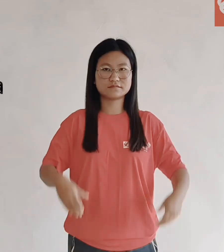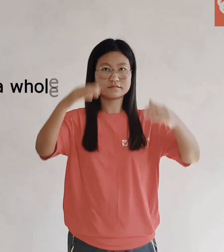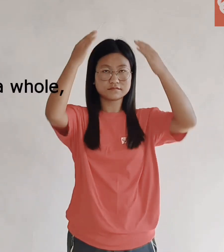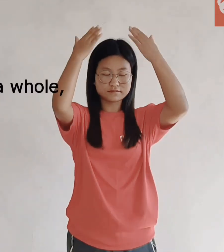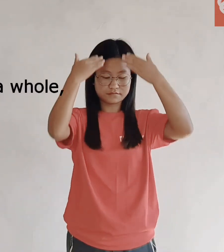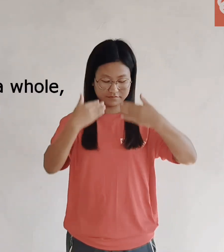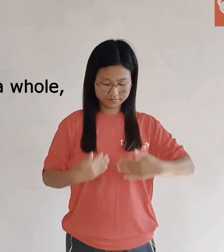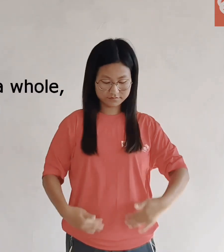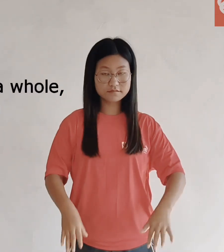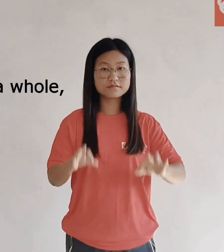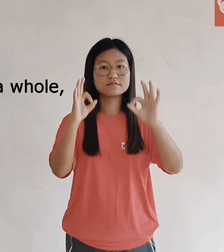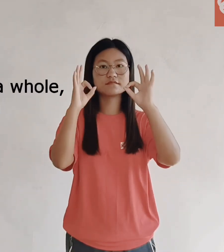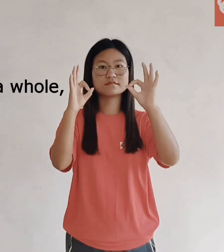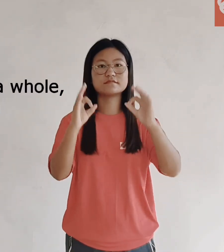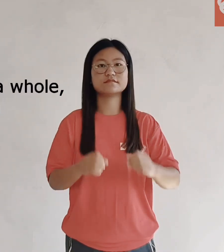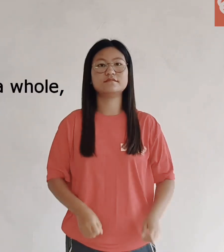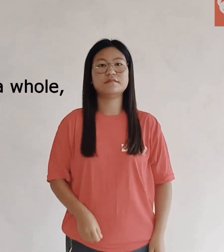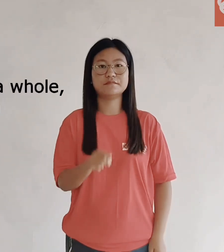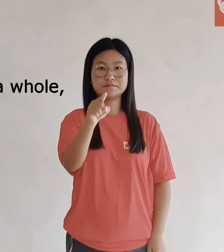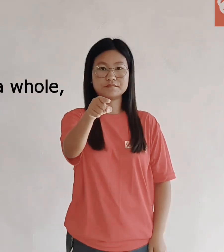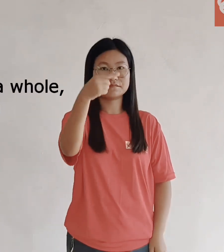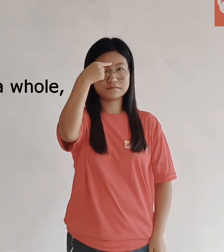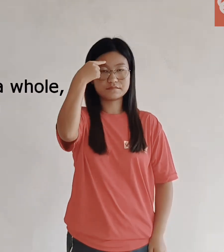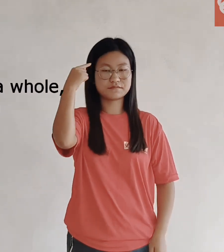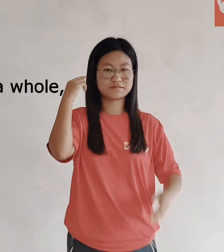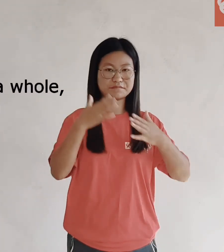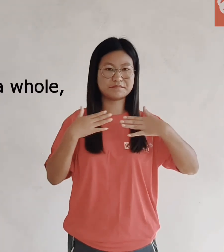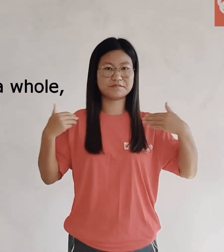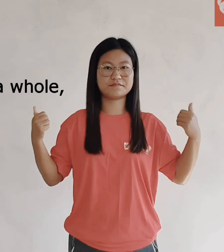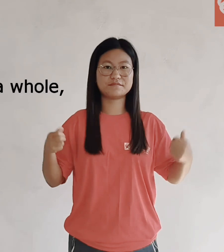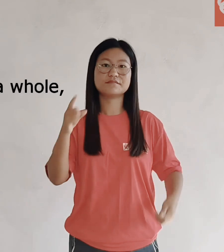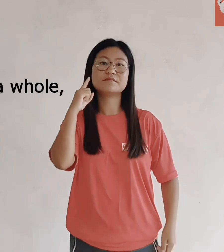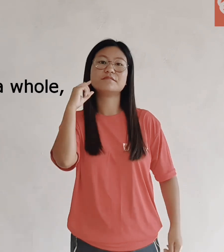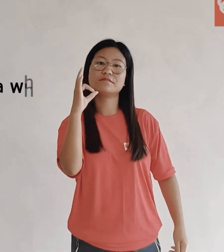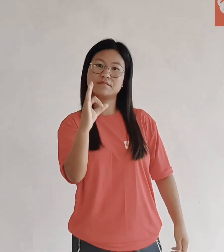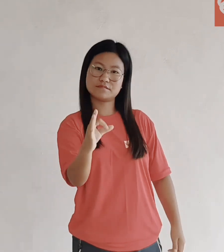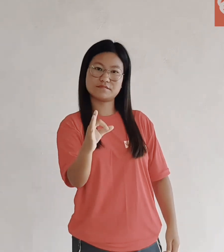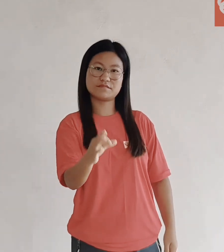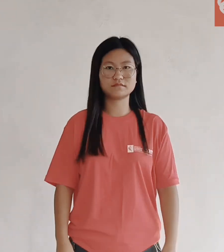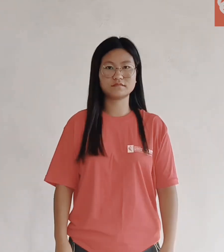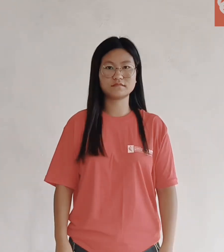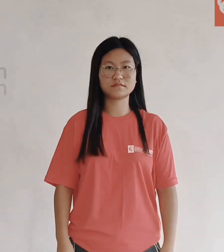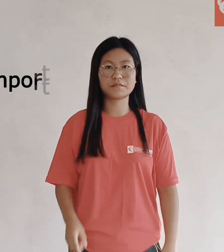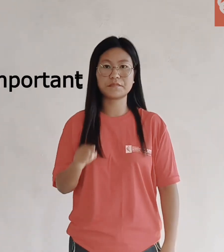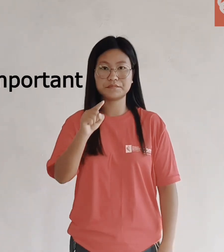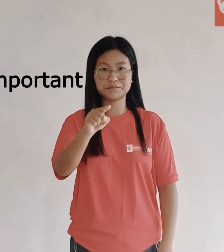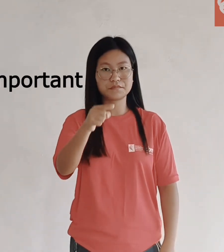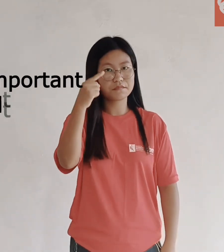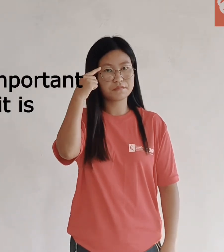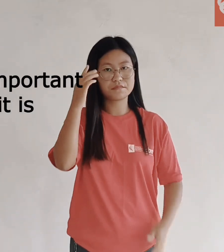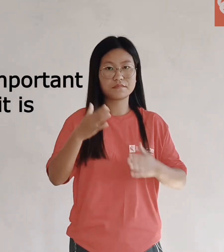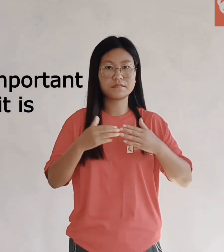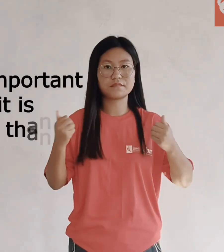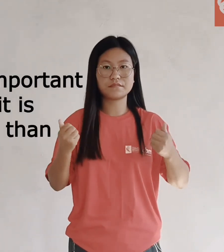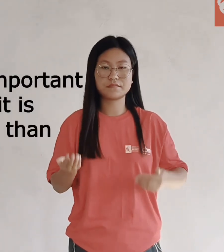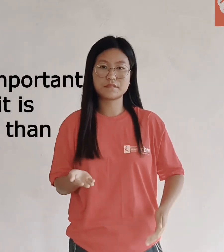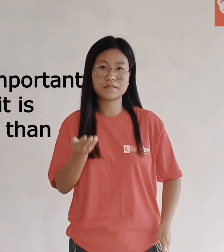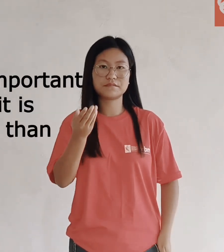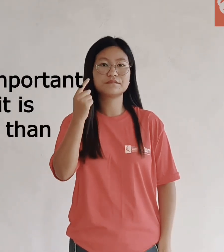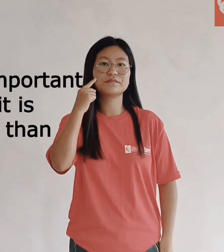taksa hi sel nadin lungthim lam dam na hi apoi mo pen hi dam theina dinga lungthim hi sel sak